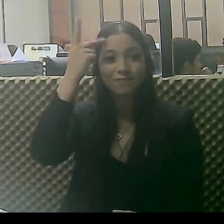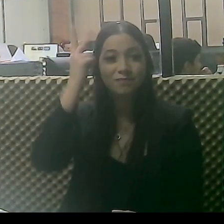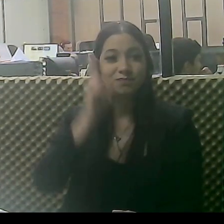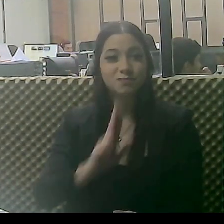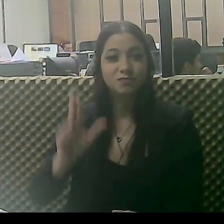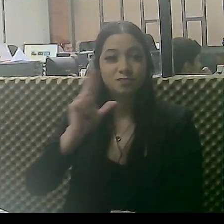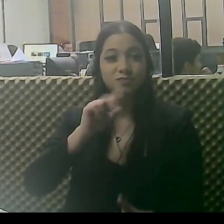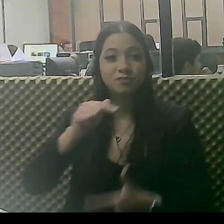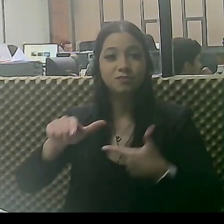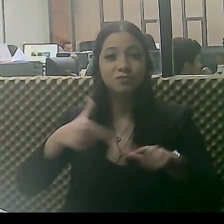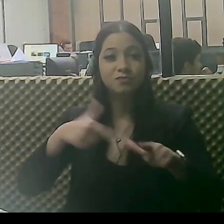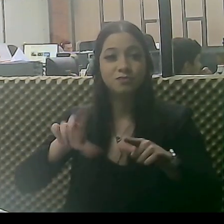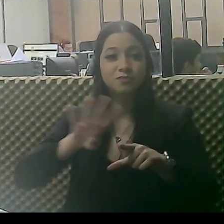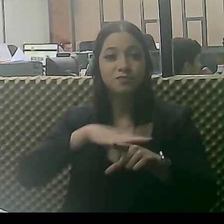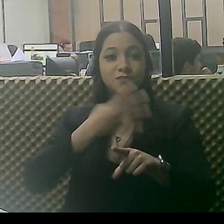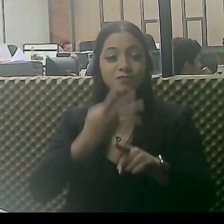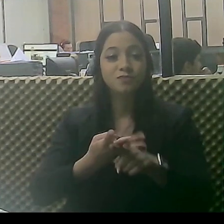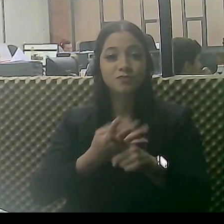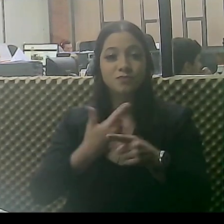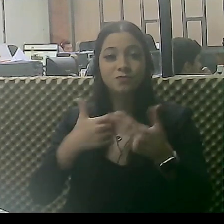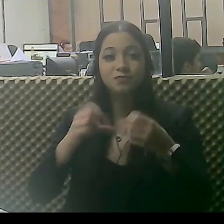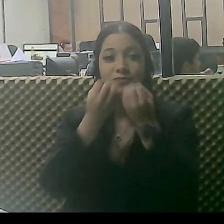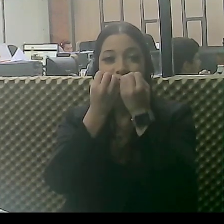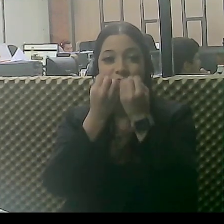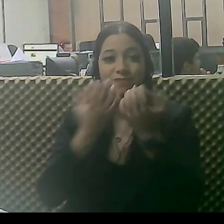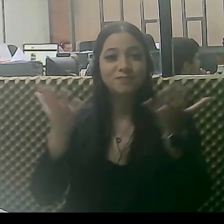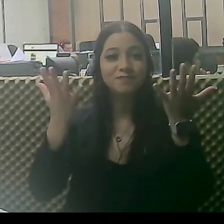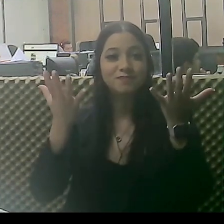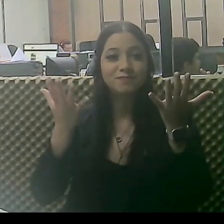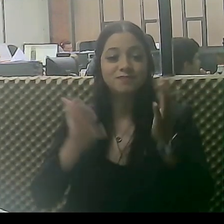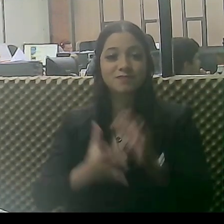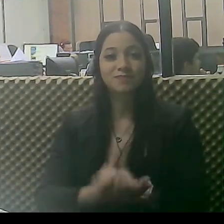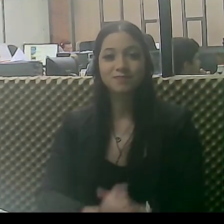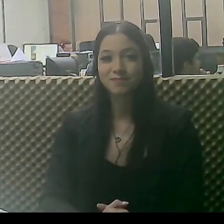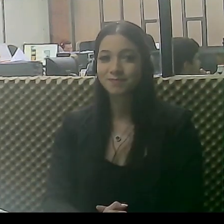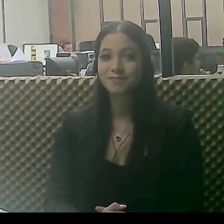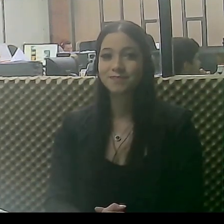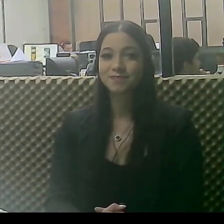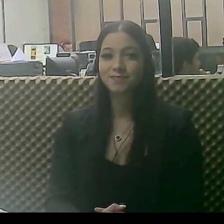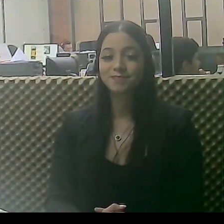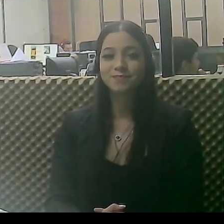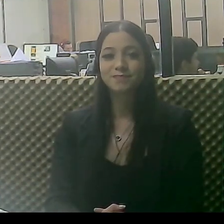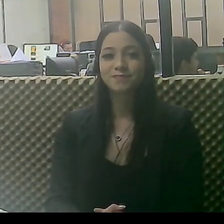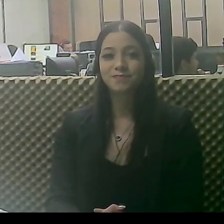Prefeitura de Uberlândia. Fazer mais, fazer bem.